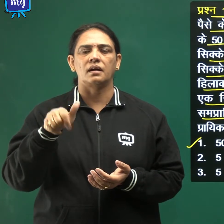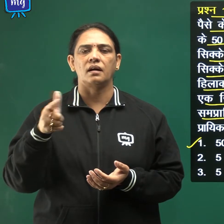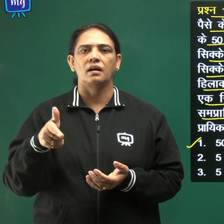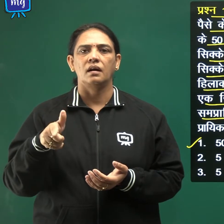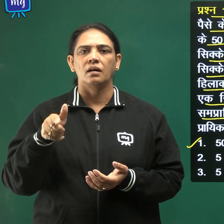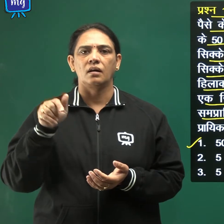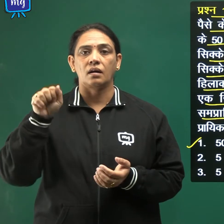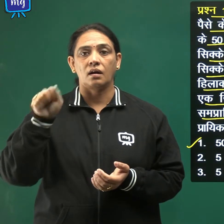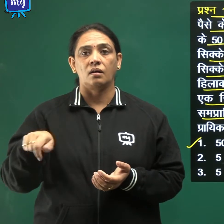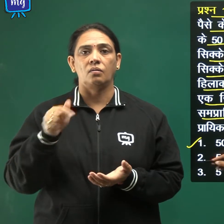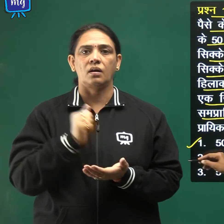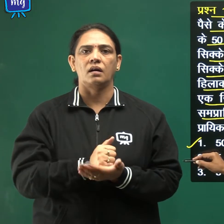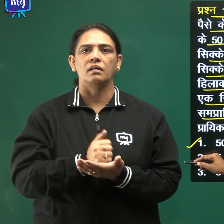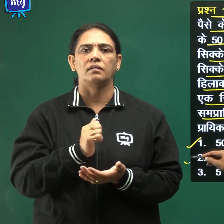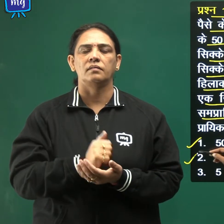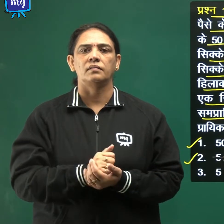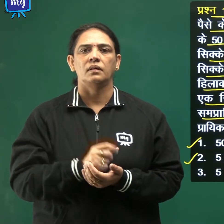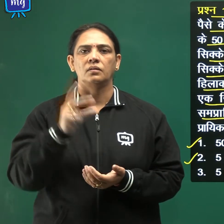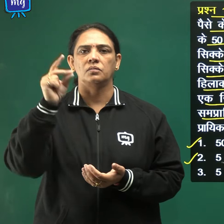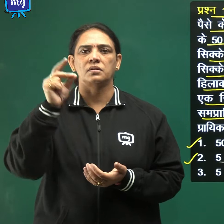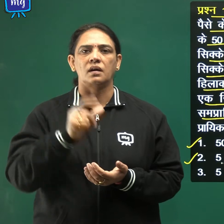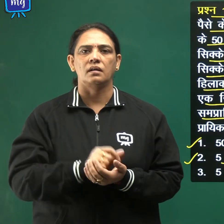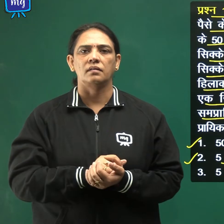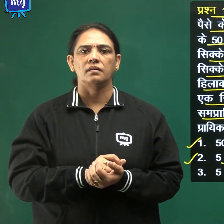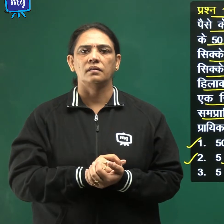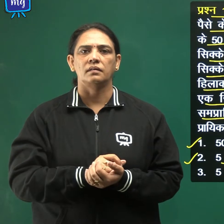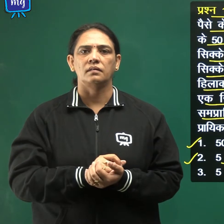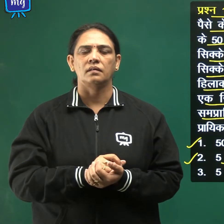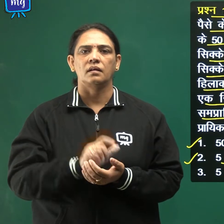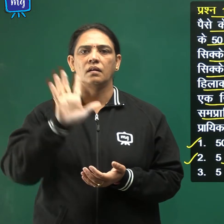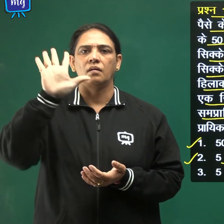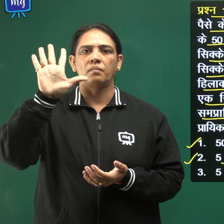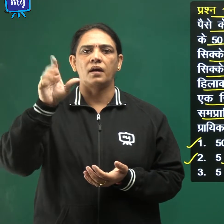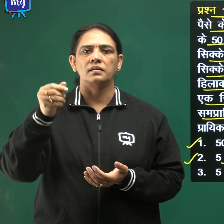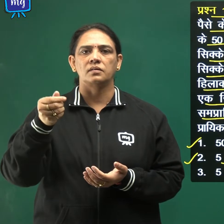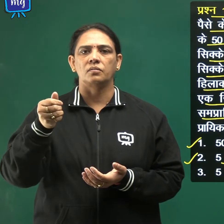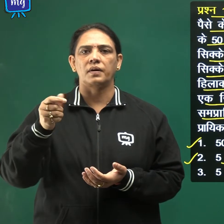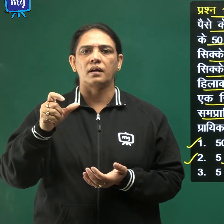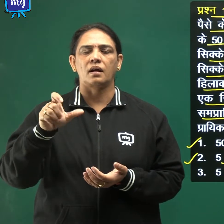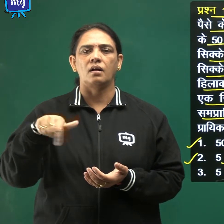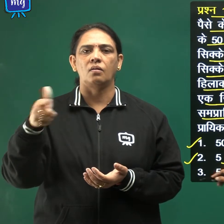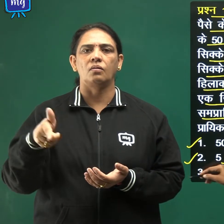क्यों क्या हुआ और दूसरा थे ₹5 काया